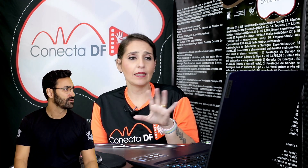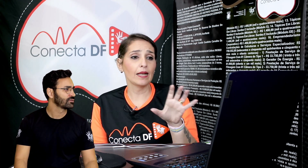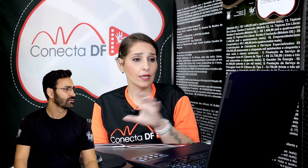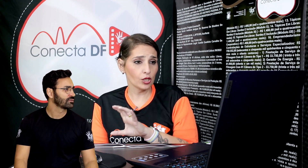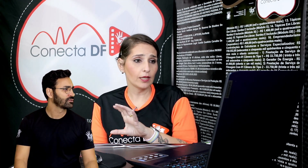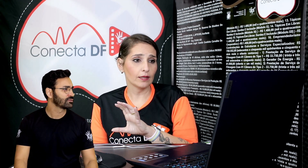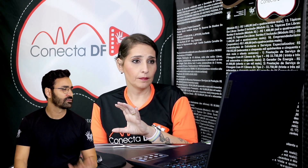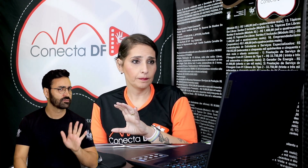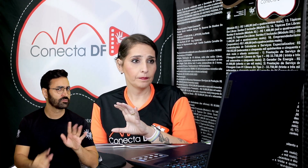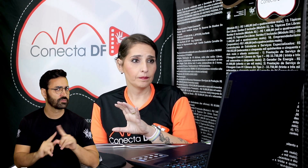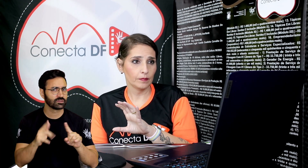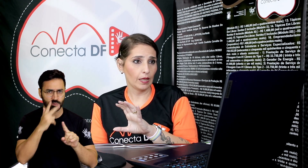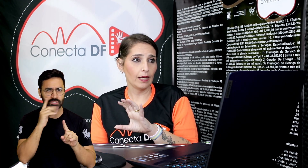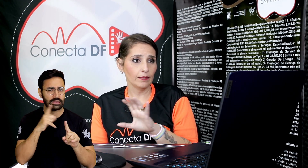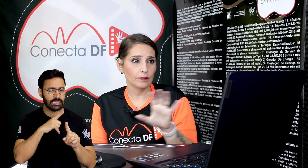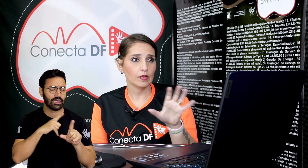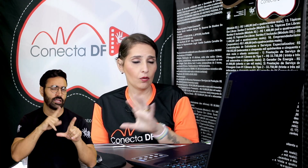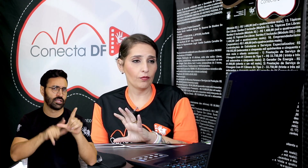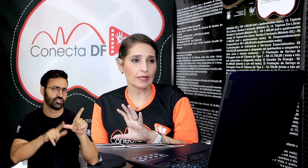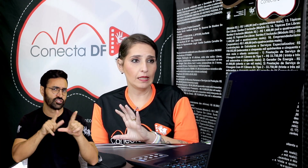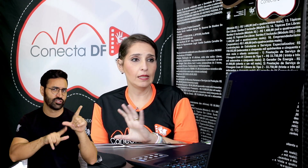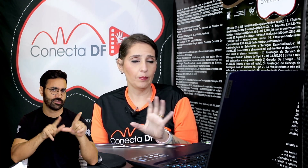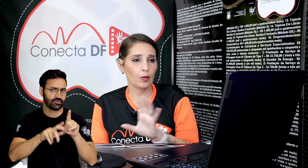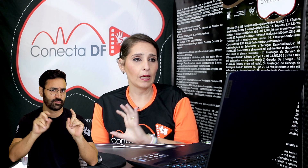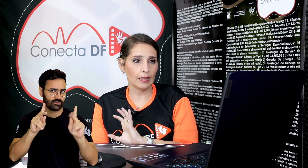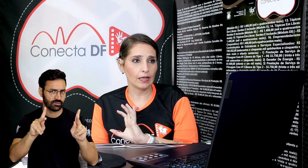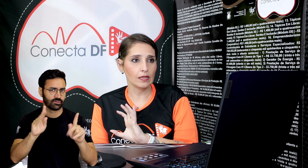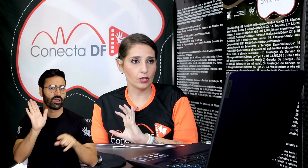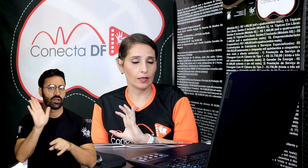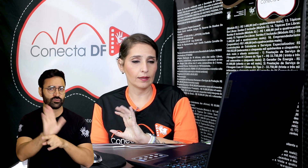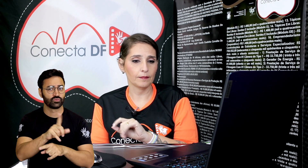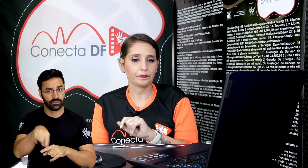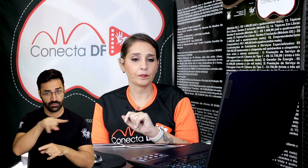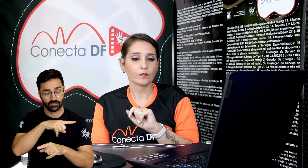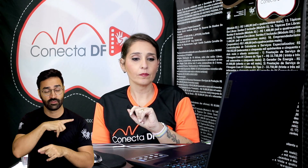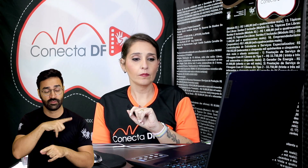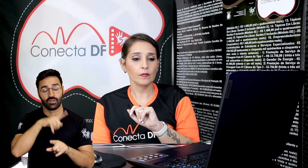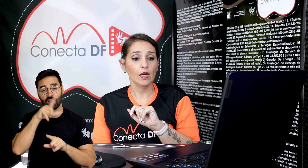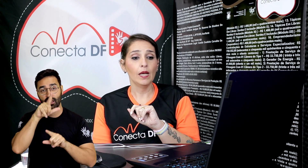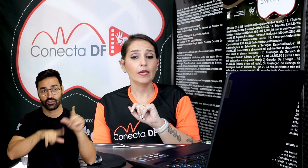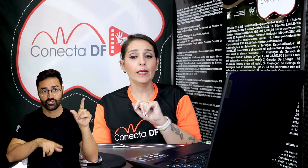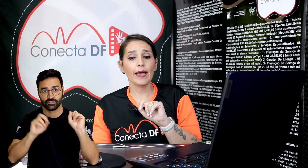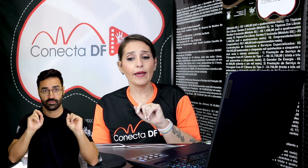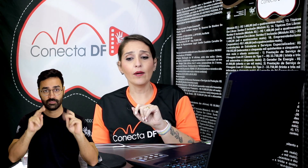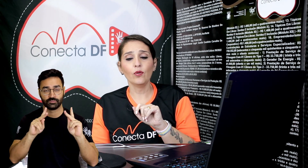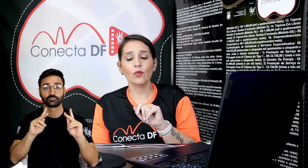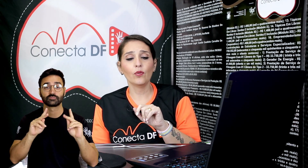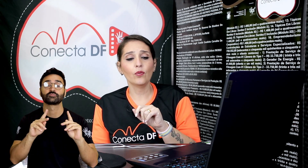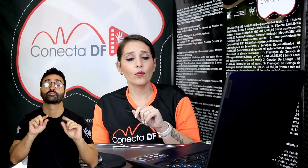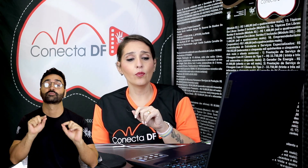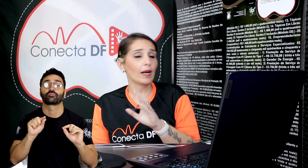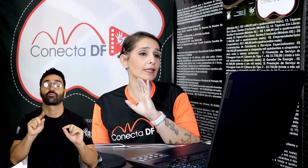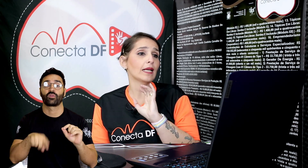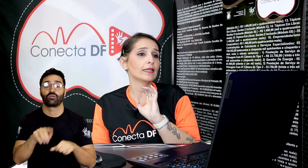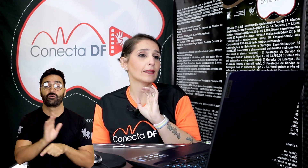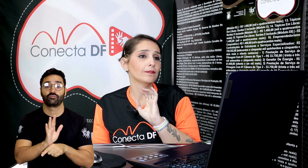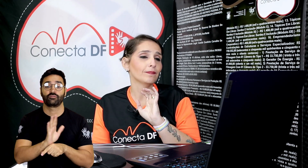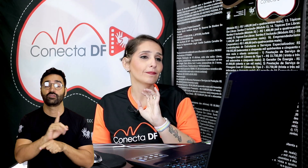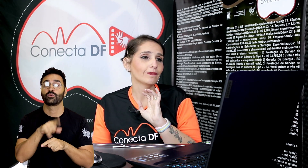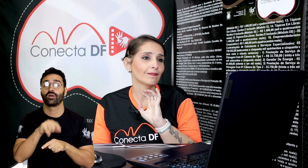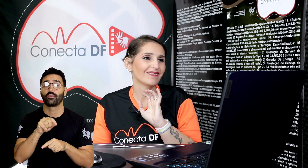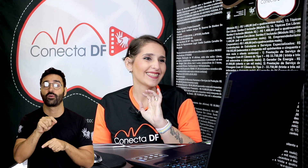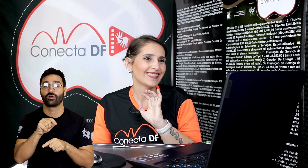Mas tem legenda, tá? Então facilita porque tem a legenda. E é uma